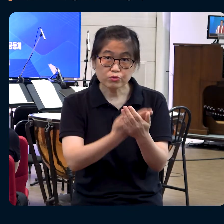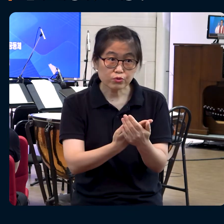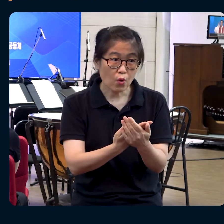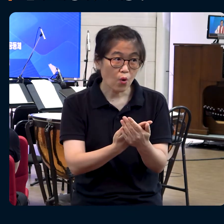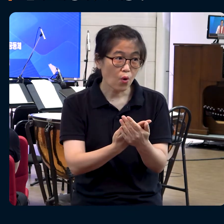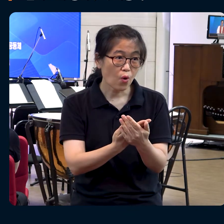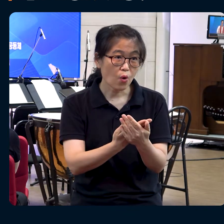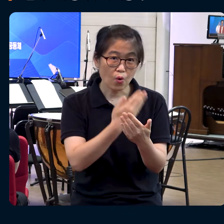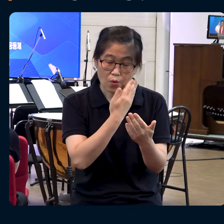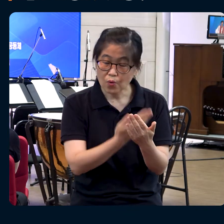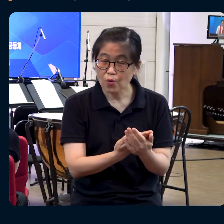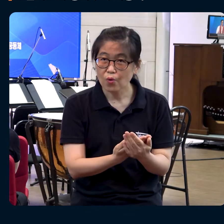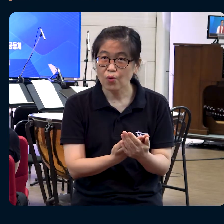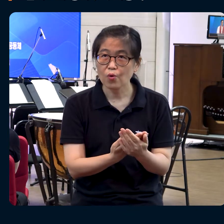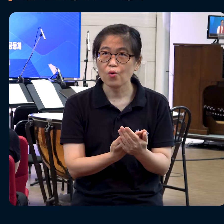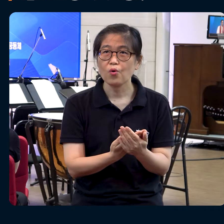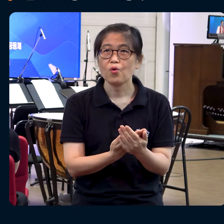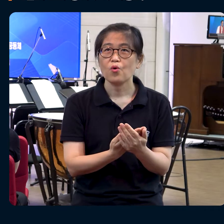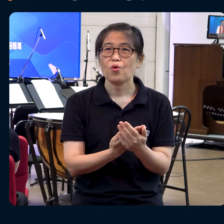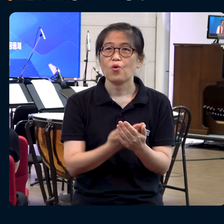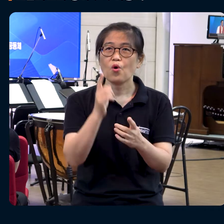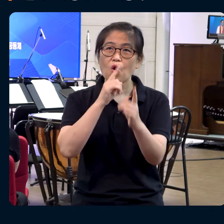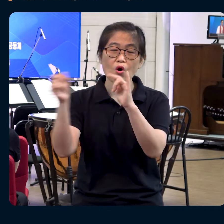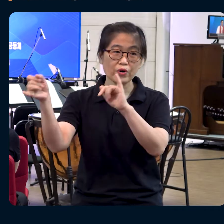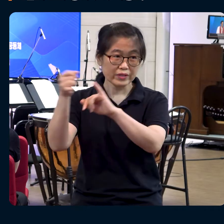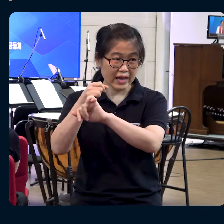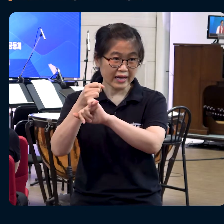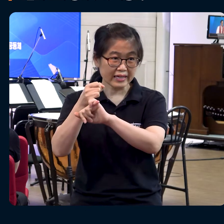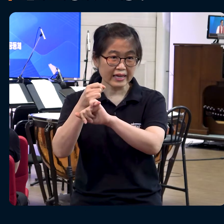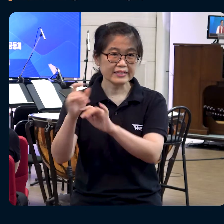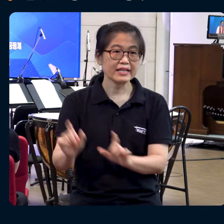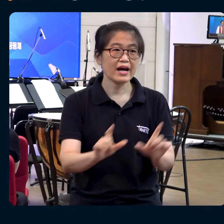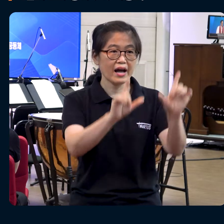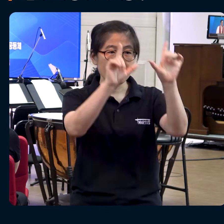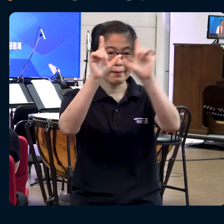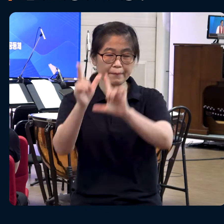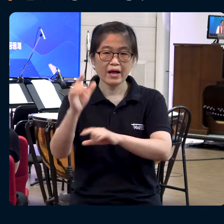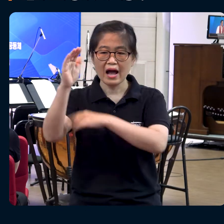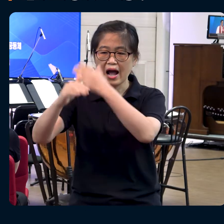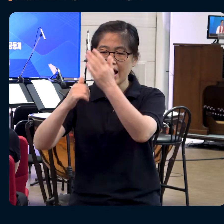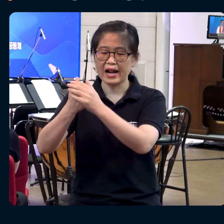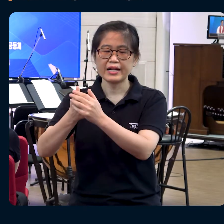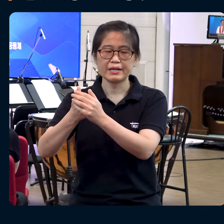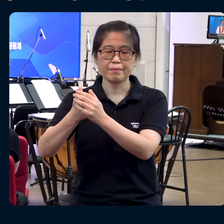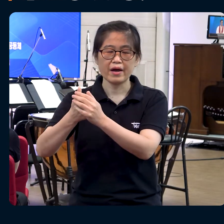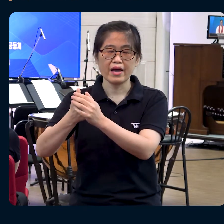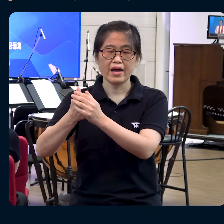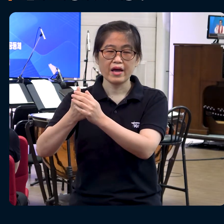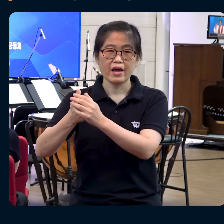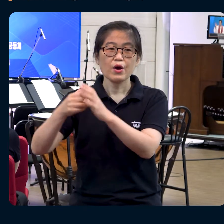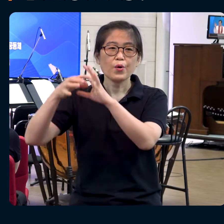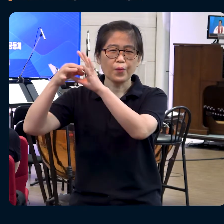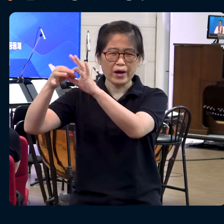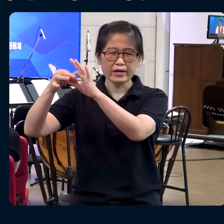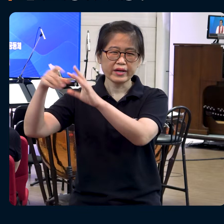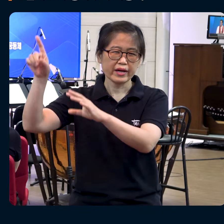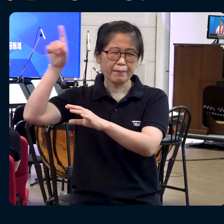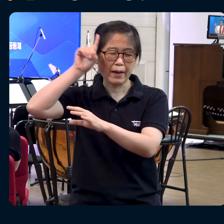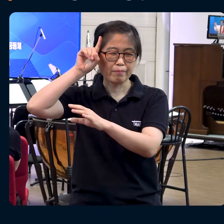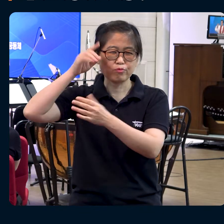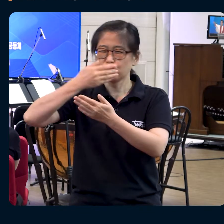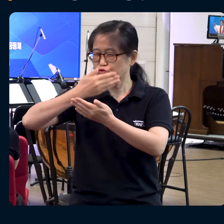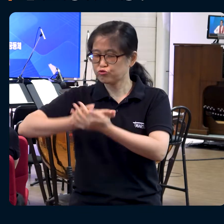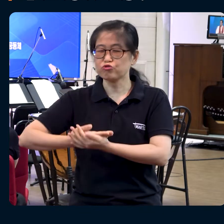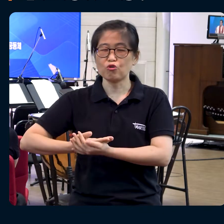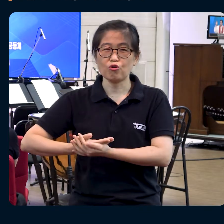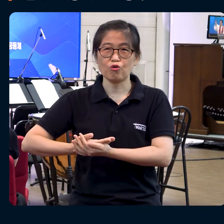중요하냐? 영적 초심을 회복하는 게 왜 중요하냐? 왜냐면요, 언약의 삶은 100% 하나님과의 관계니까. 언약의